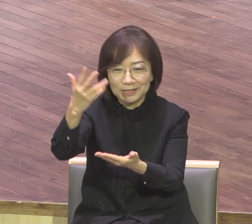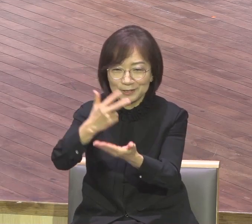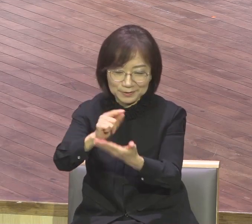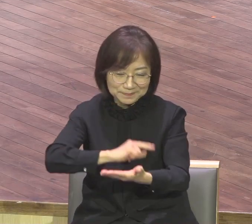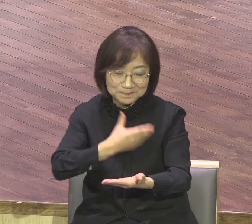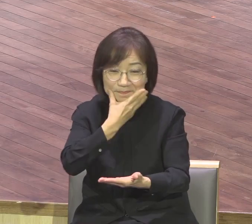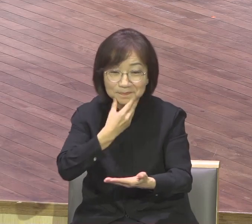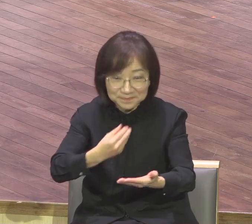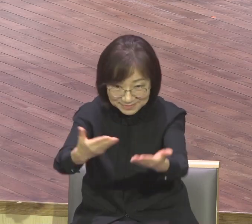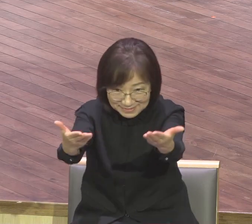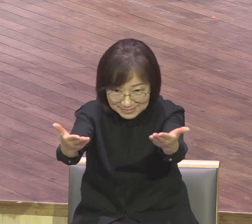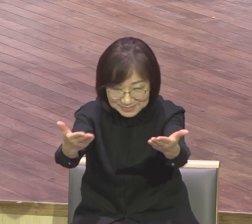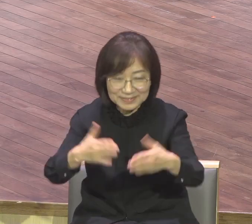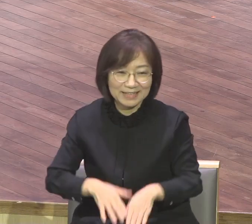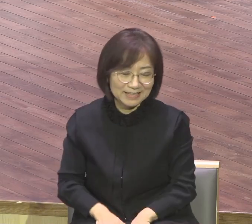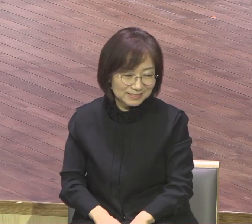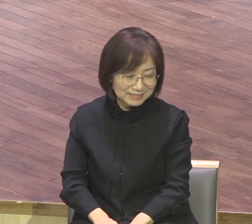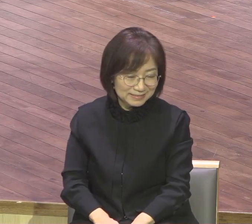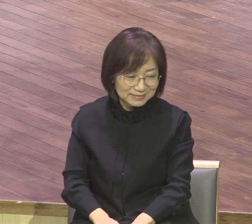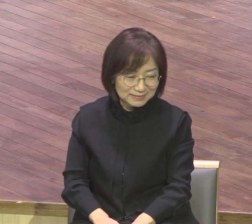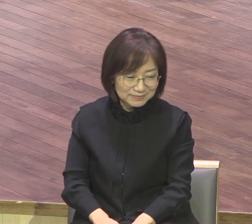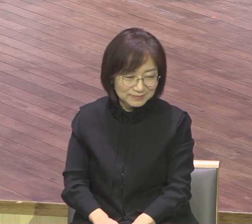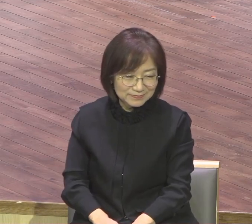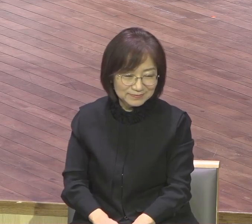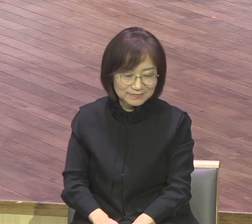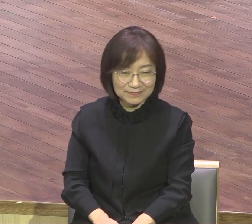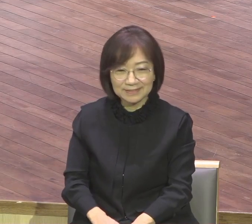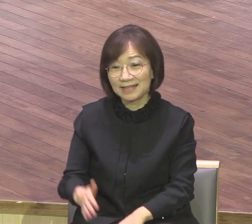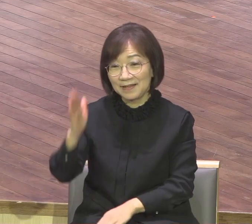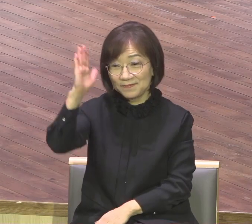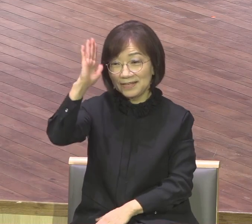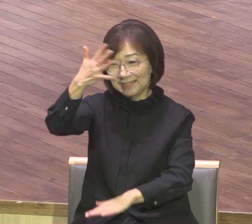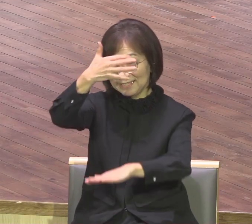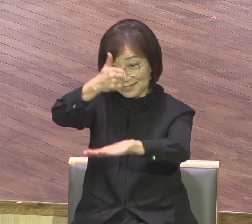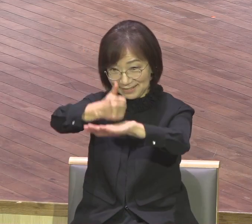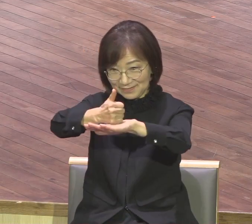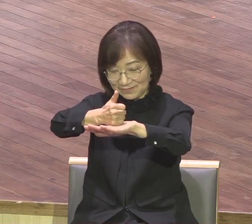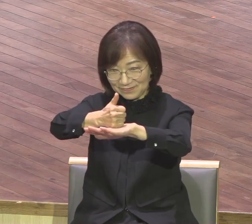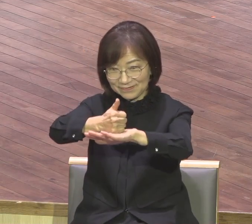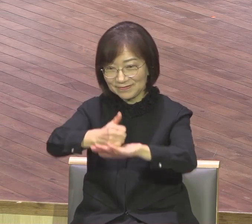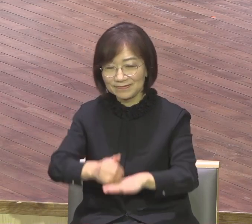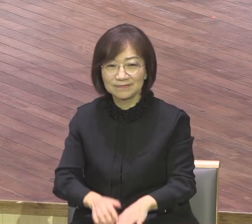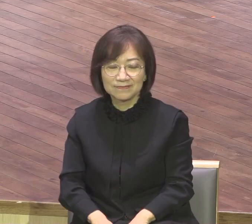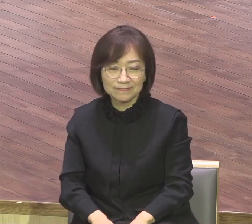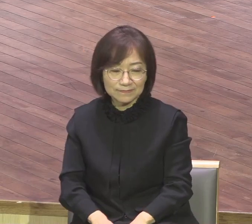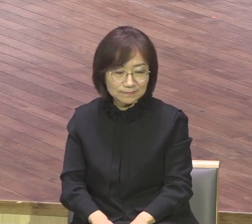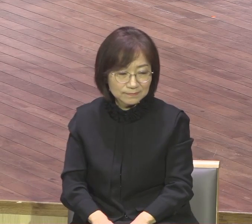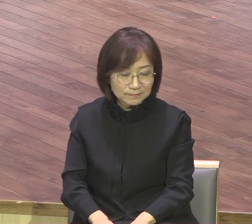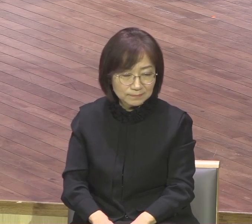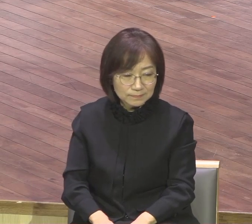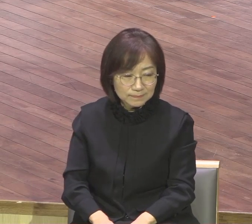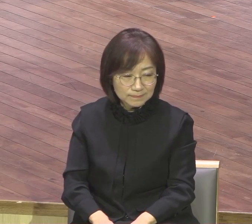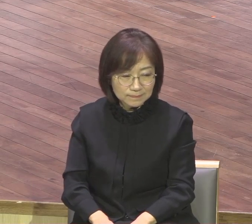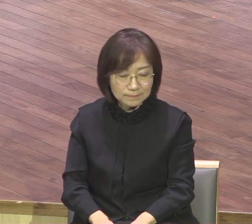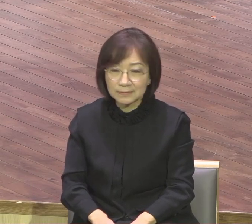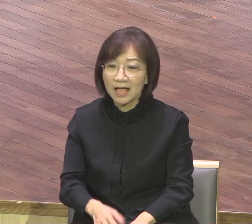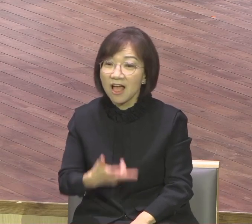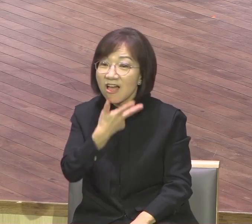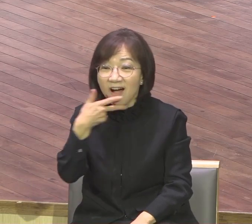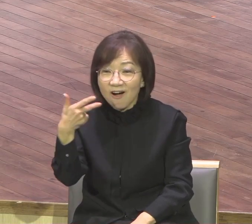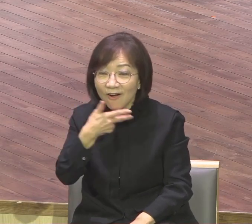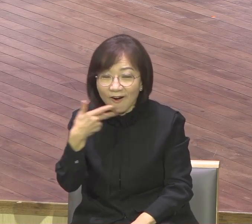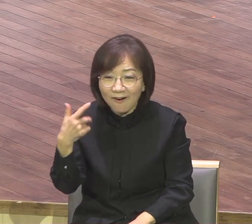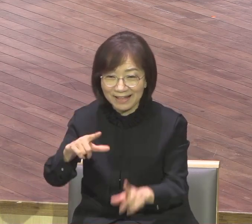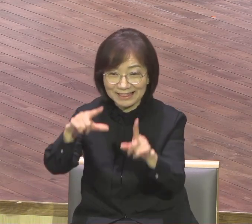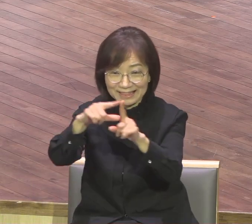Señor Jesucristo que tengan esta bendición de abrazar a todas las personas. 결론입니다. Conclusión. 영어에 보면요, 선택이라는